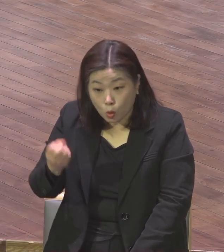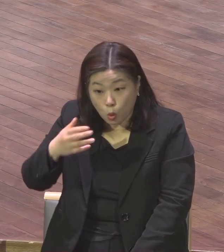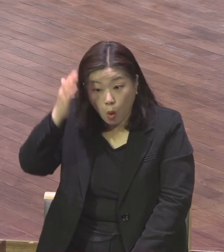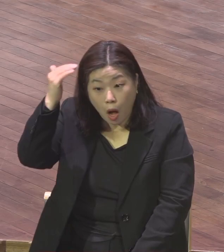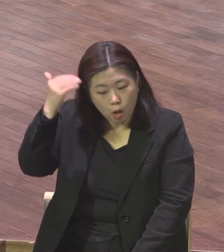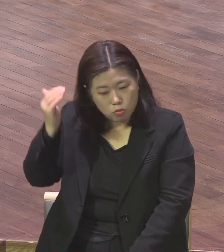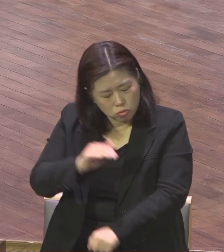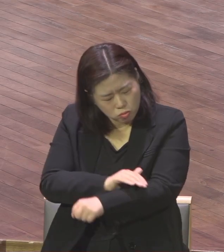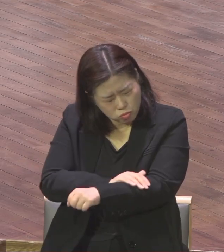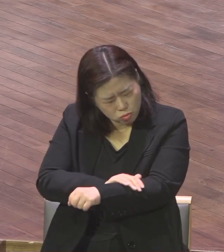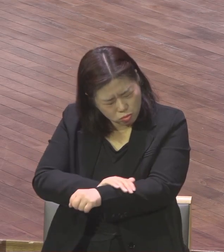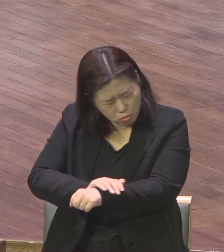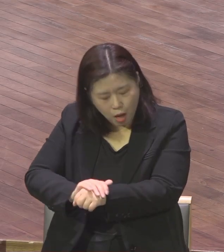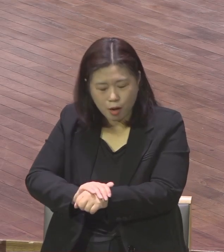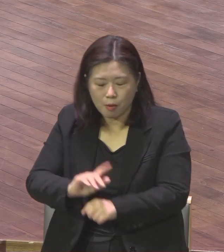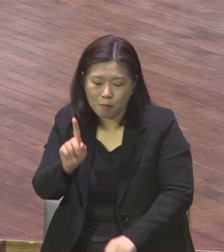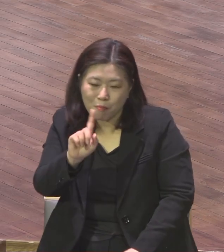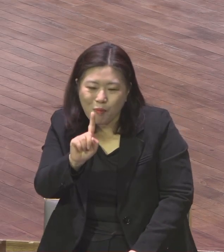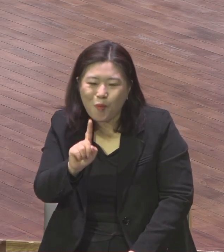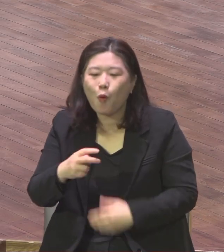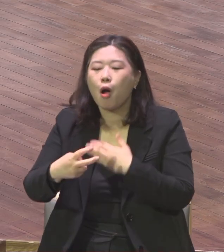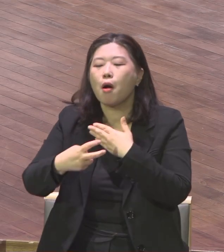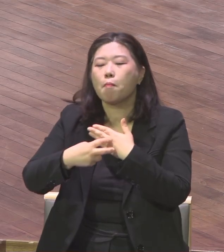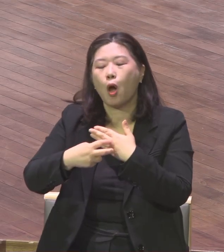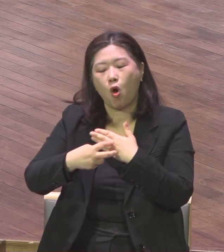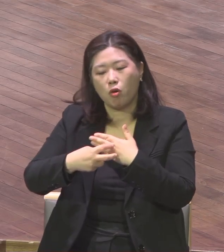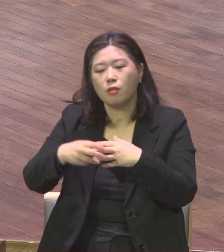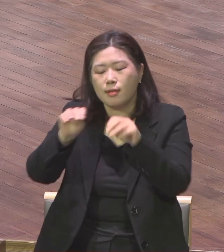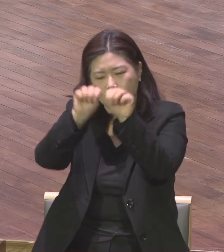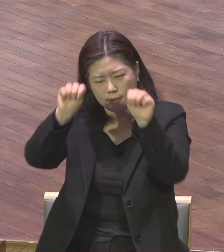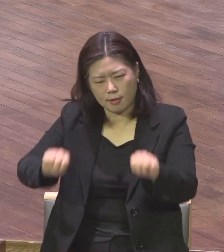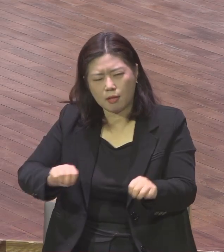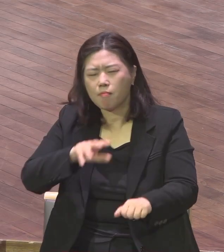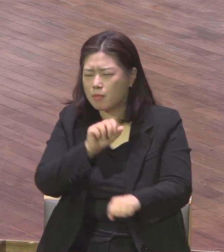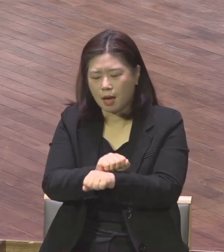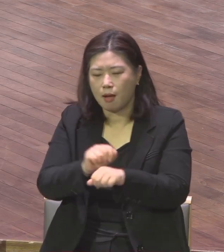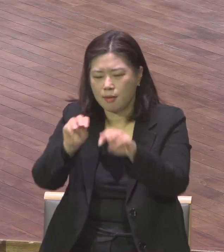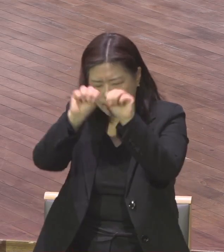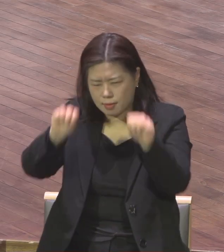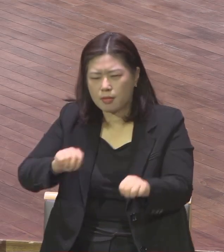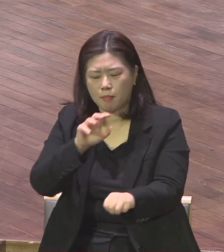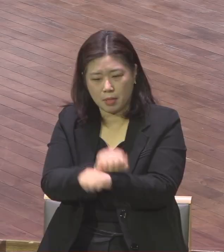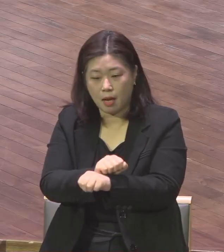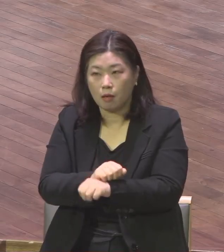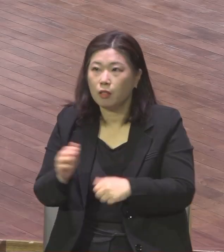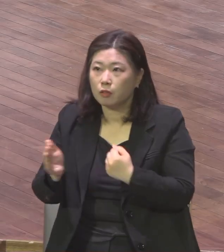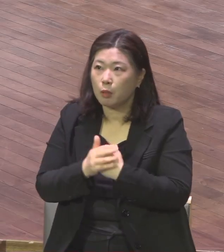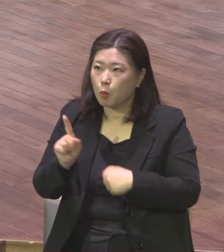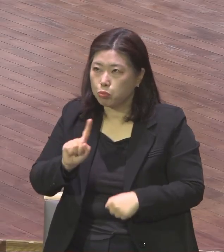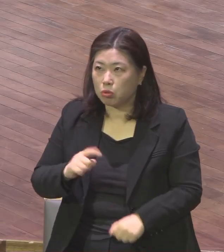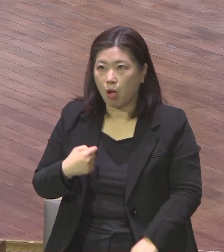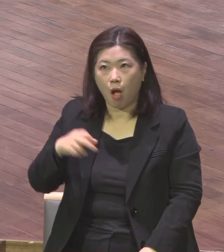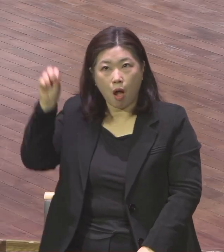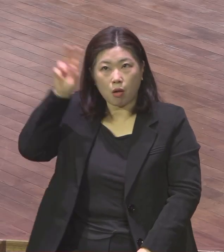돼요. 참 희한하죠. 예약제인데 가면 돼요. 거의 다. 그렇죠.